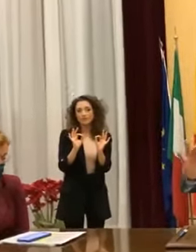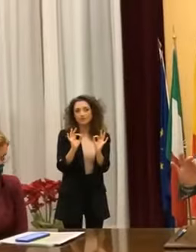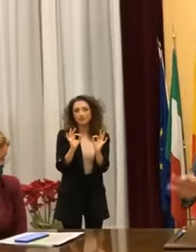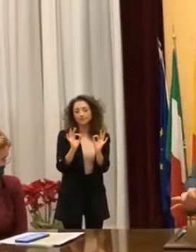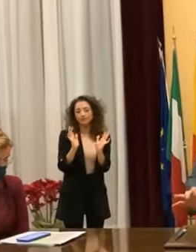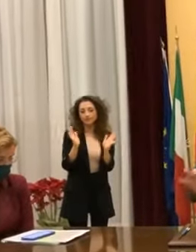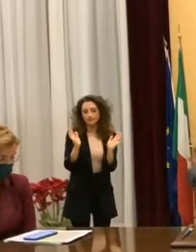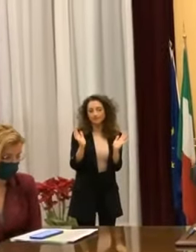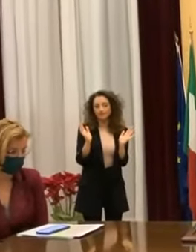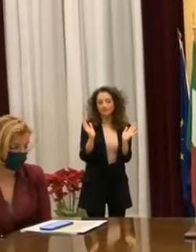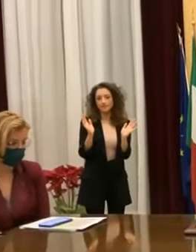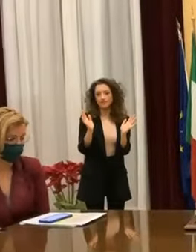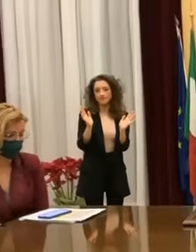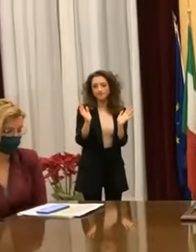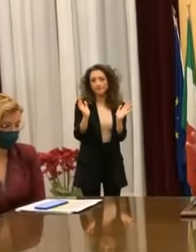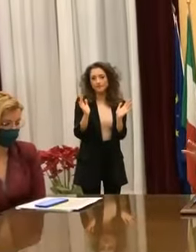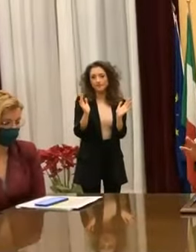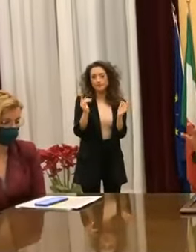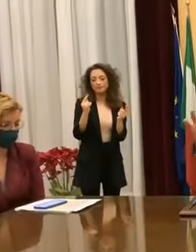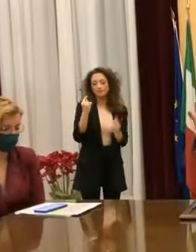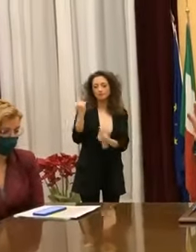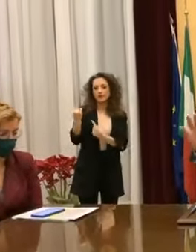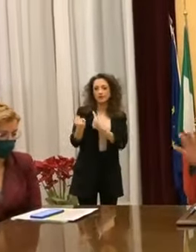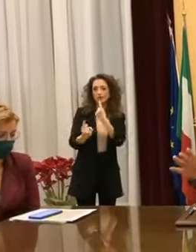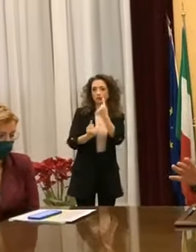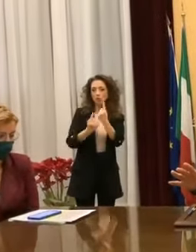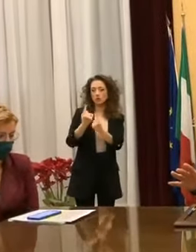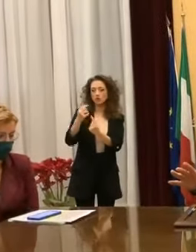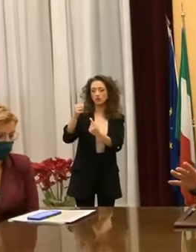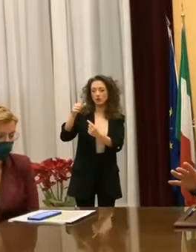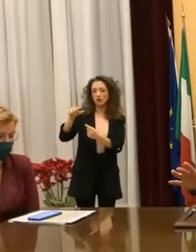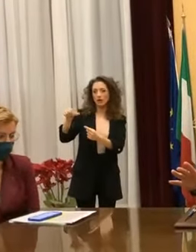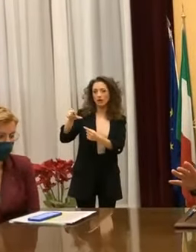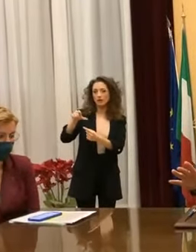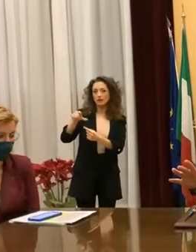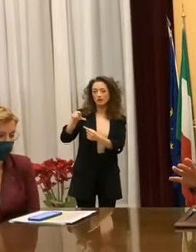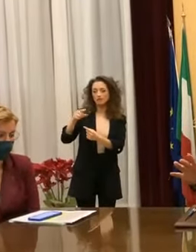emerge l'inadeguatezza dell'organizzazione